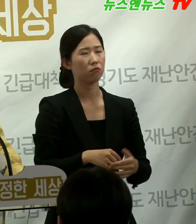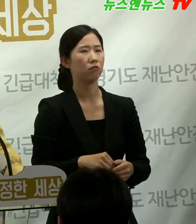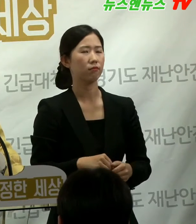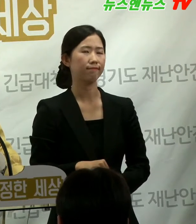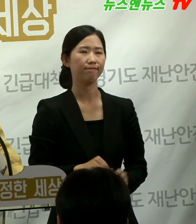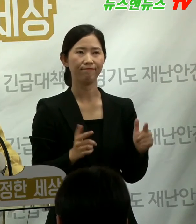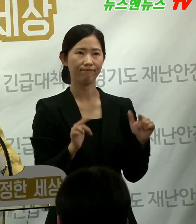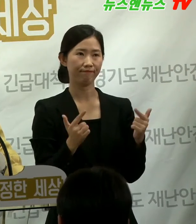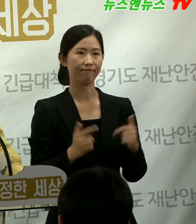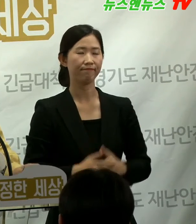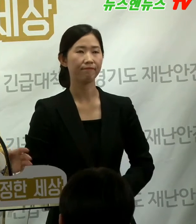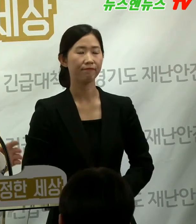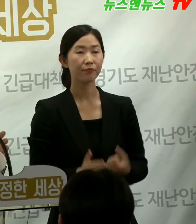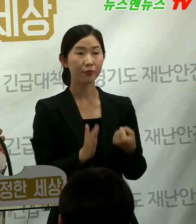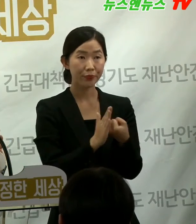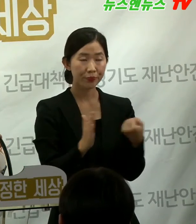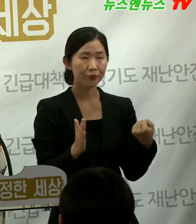우리가